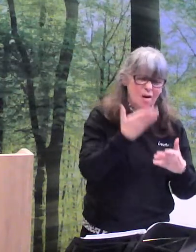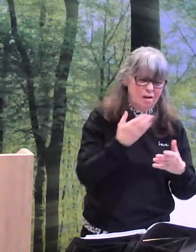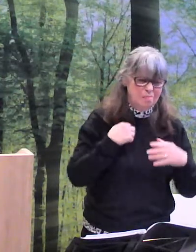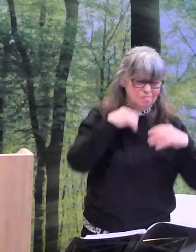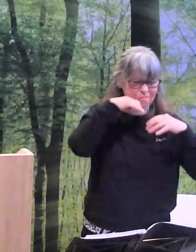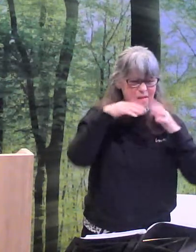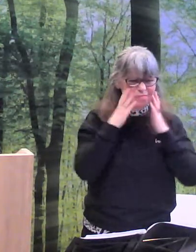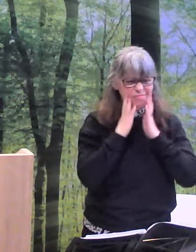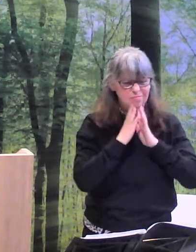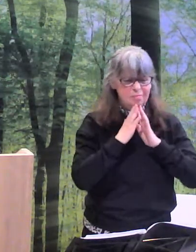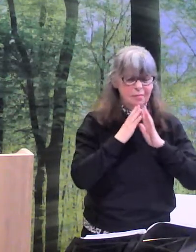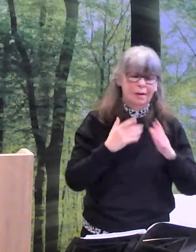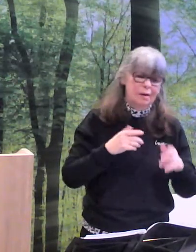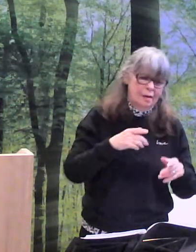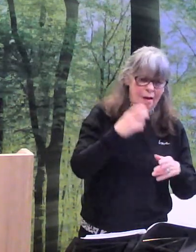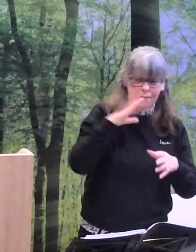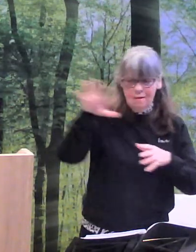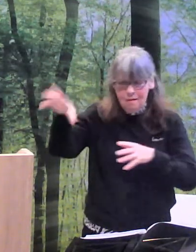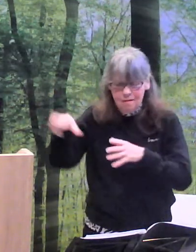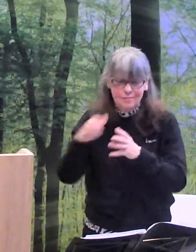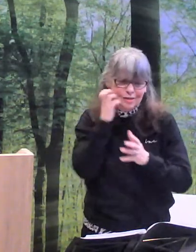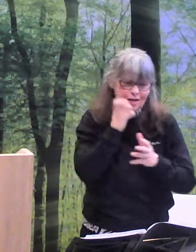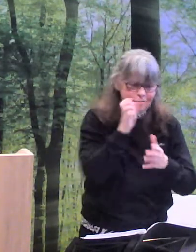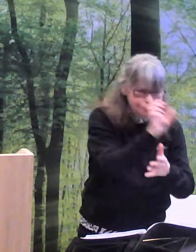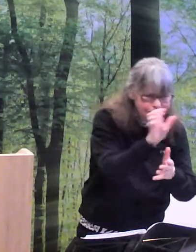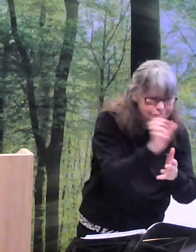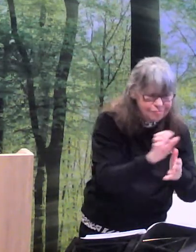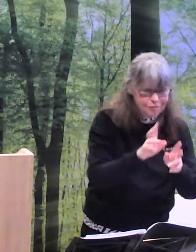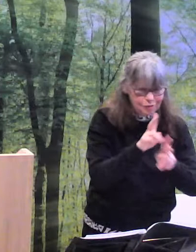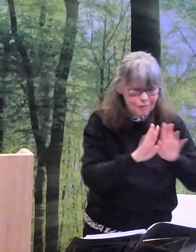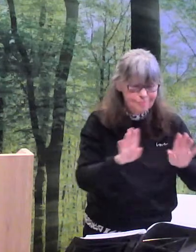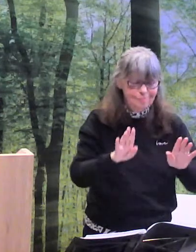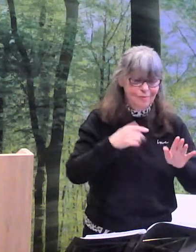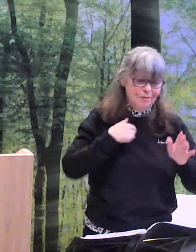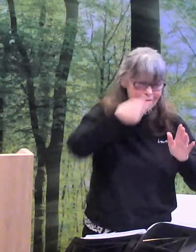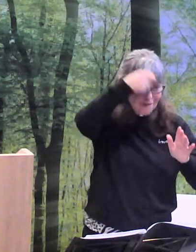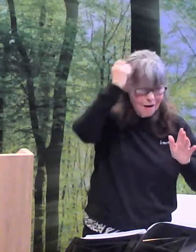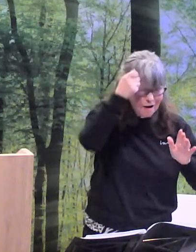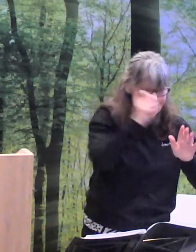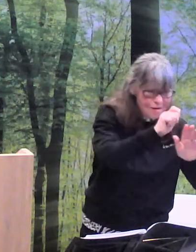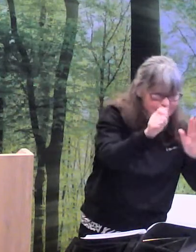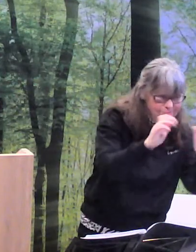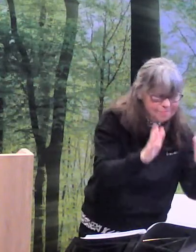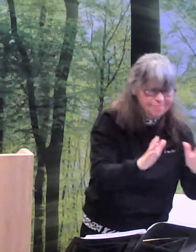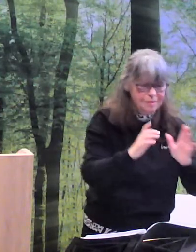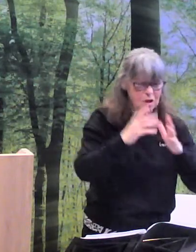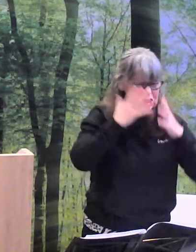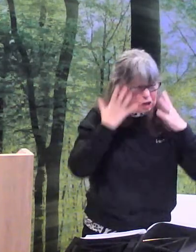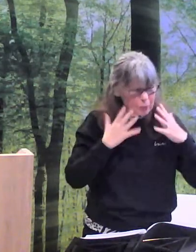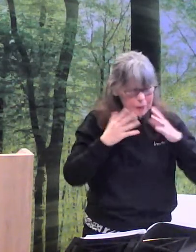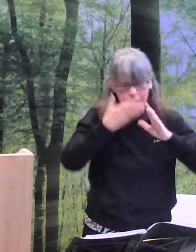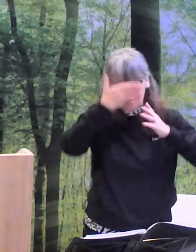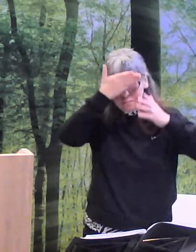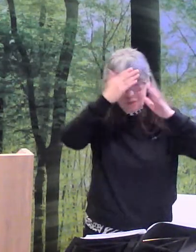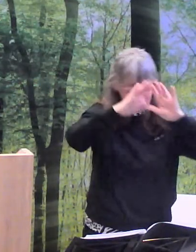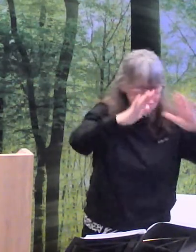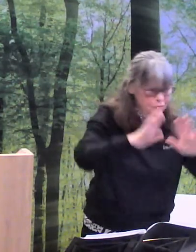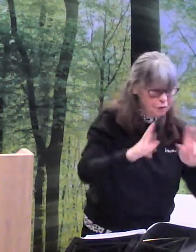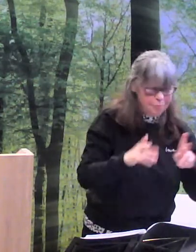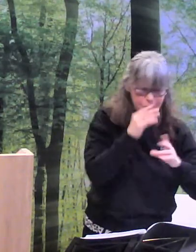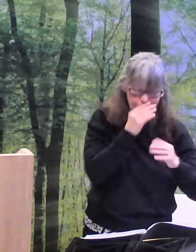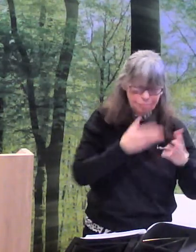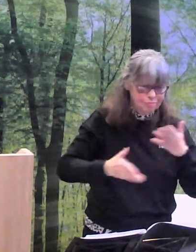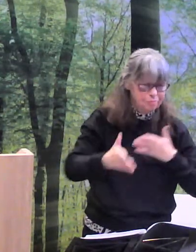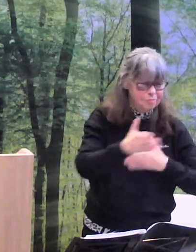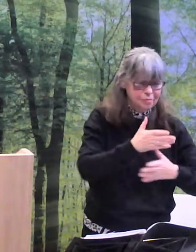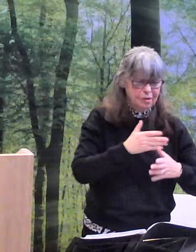gelachen. Hij vroeg van, moet je mijn baard doen? We hebben hem verzorgd, zijn haar gekamd, een beetje